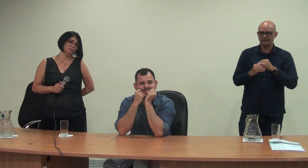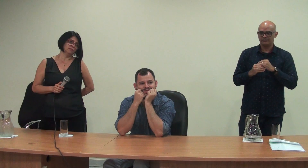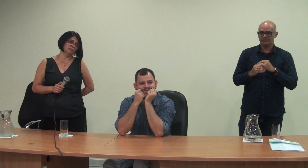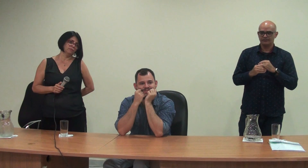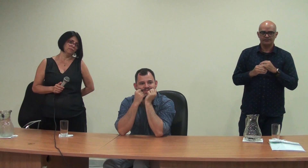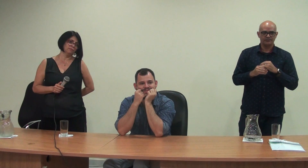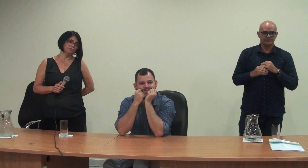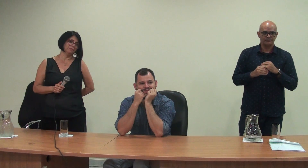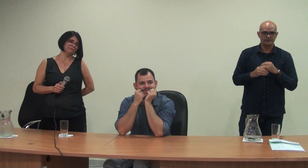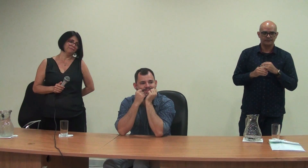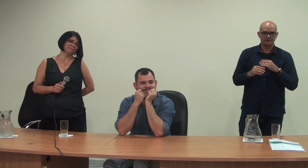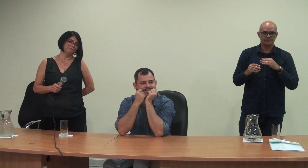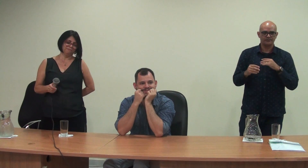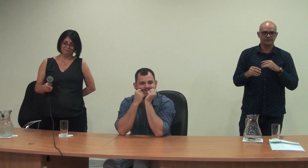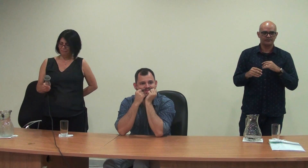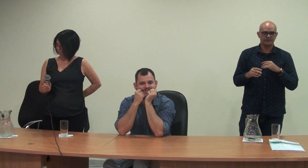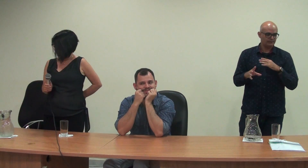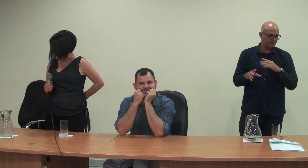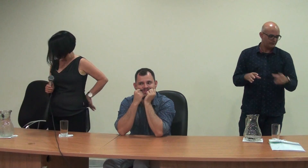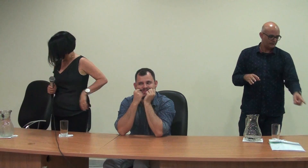Tá filmando.